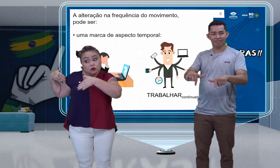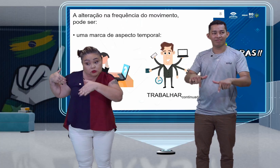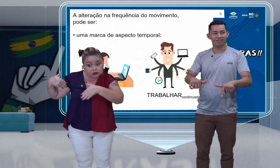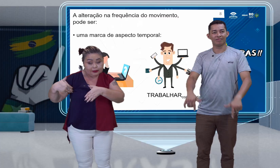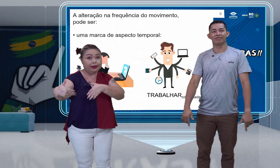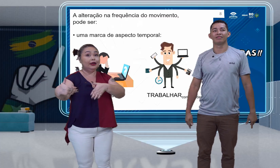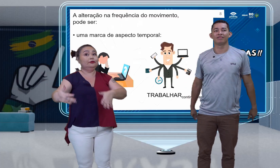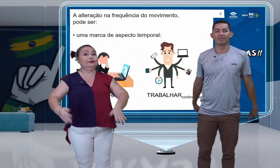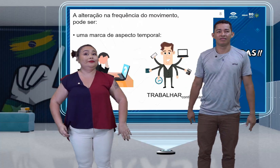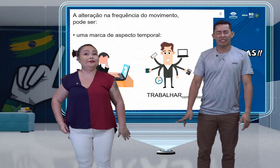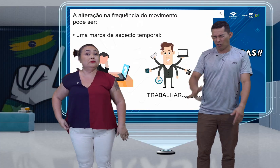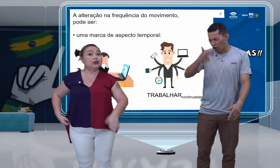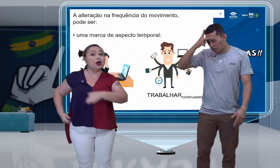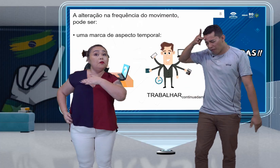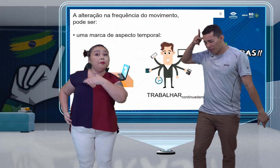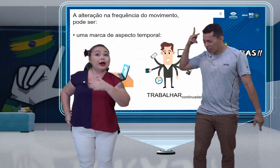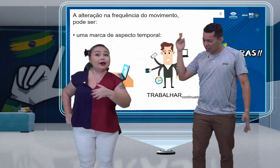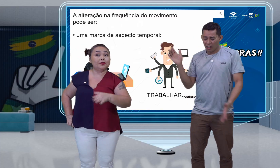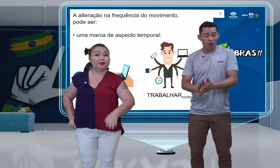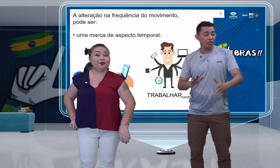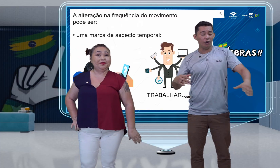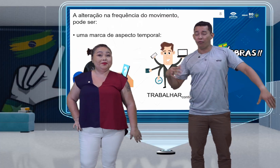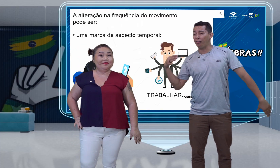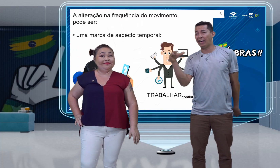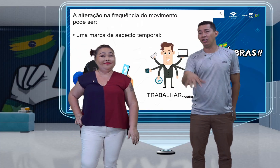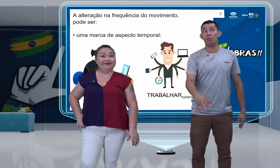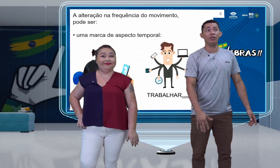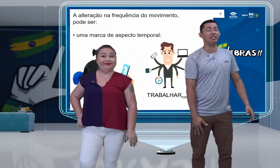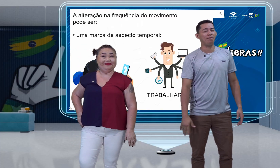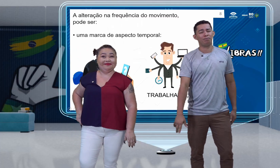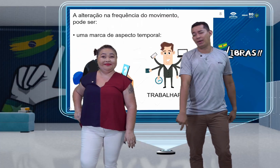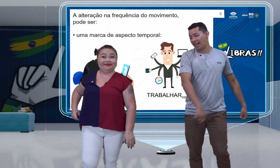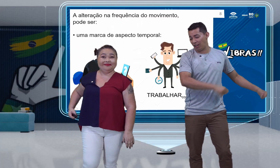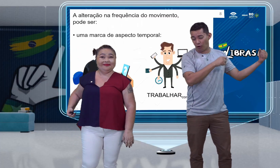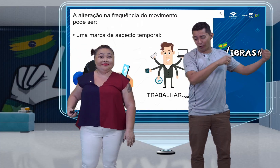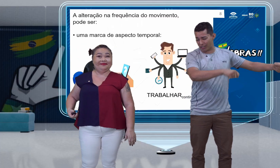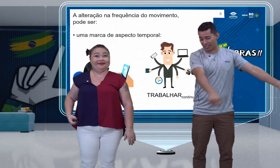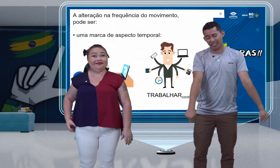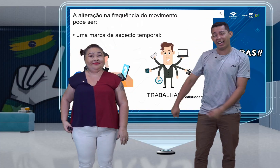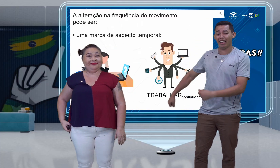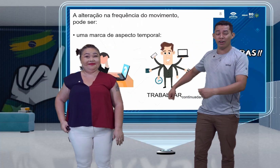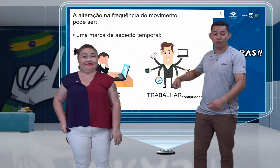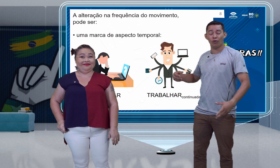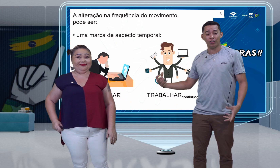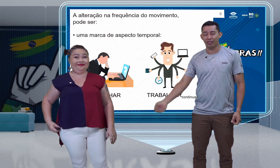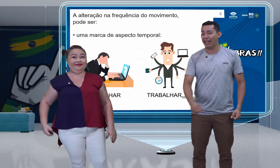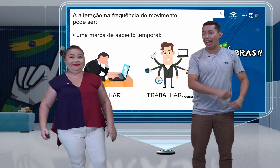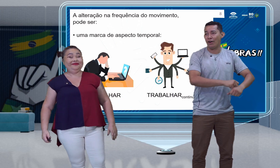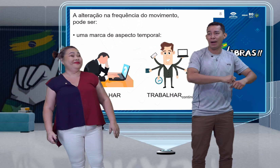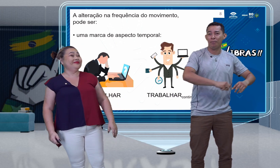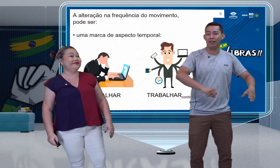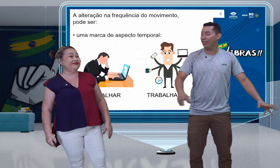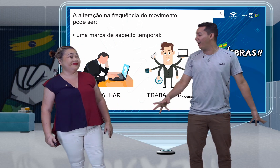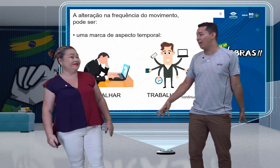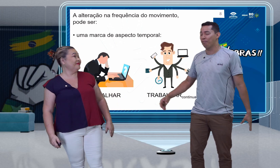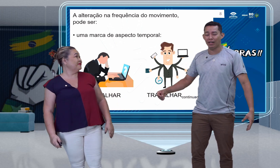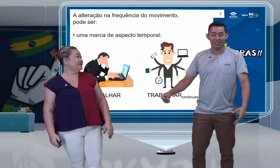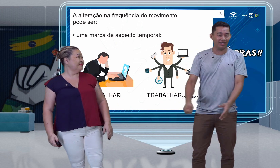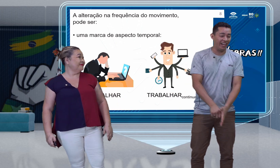Muito trabalho. Hoje eu fui lá no meu trabalho, eu rocei, eu cortei, eu capinei, eu